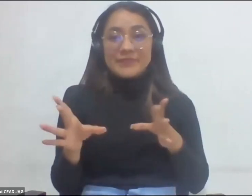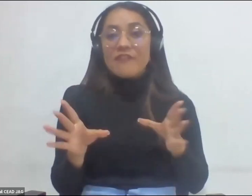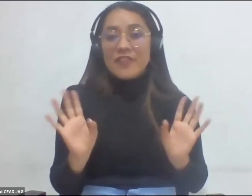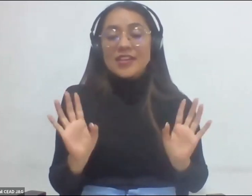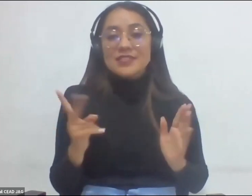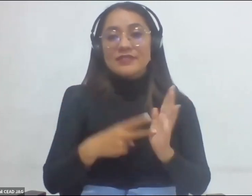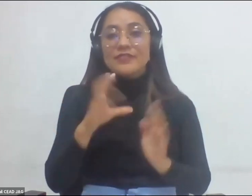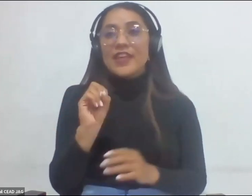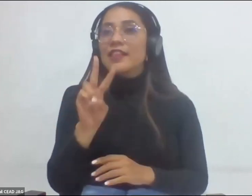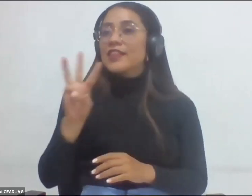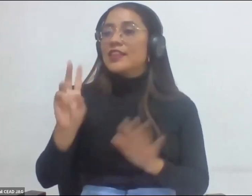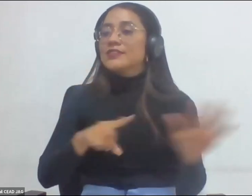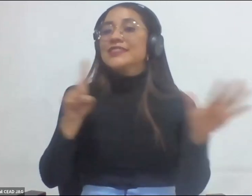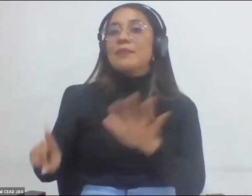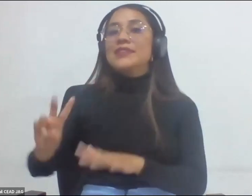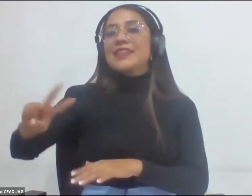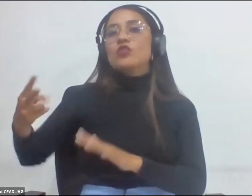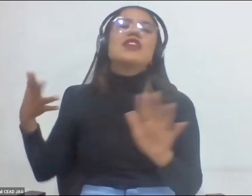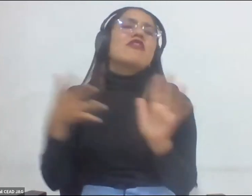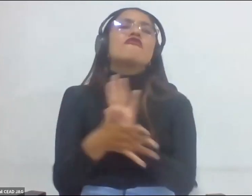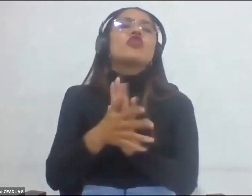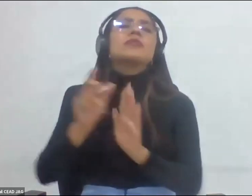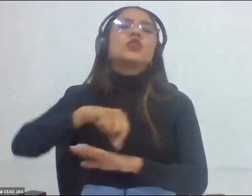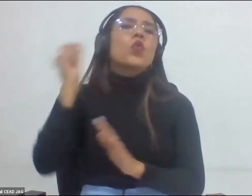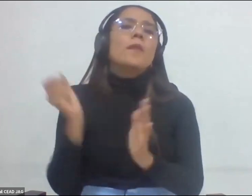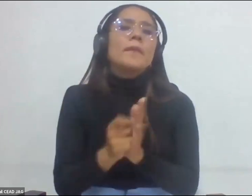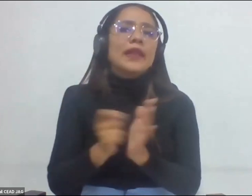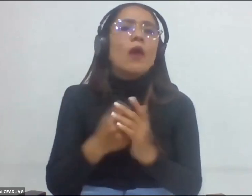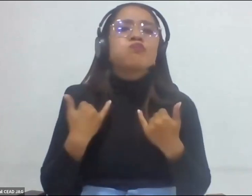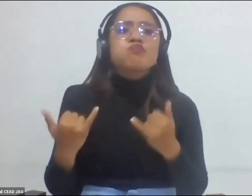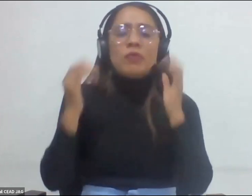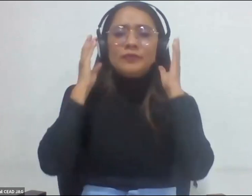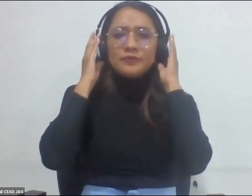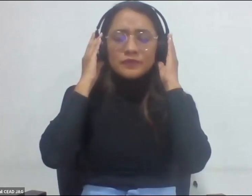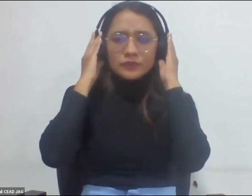2023 dos allí le sale la información ya validado por el Ministerio correcto